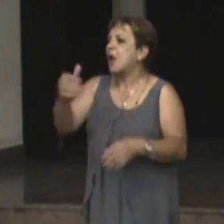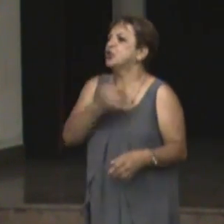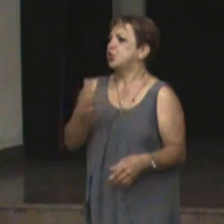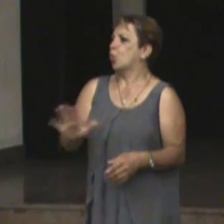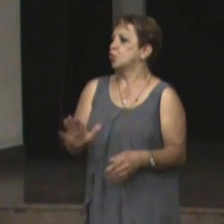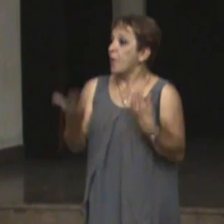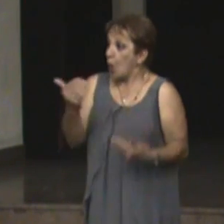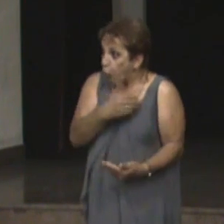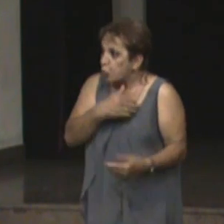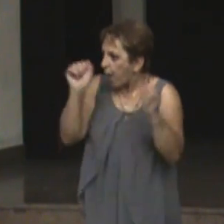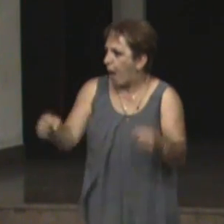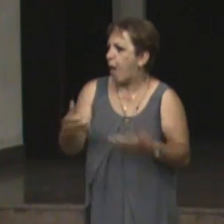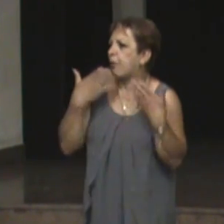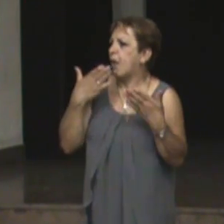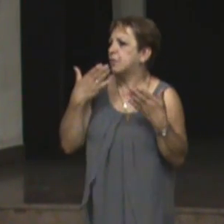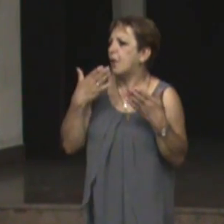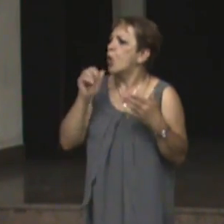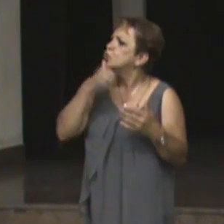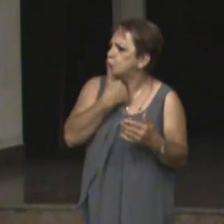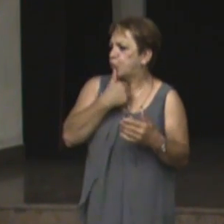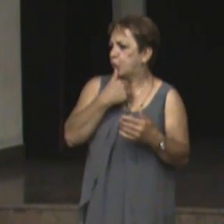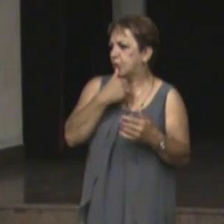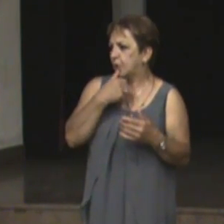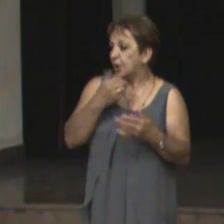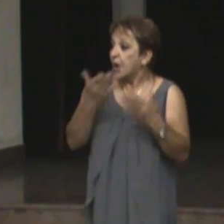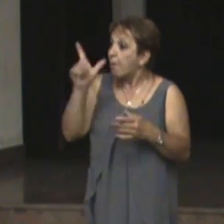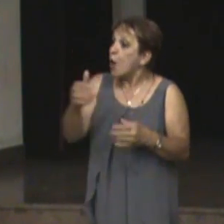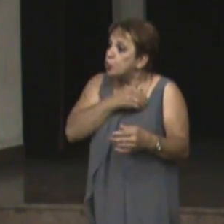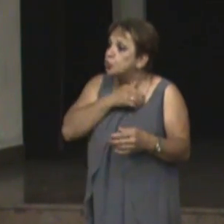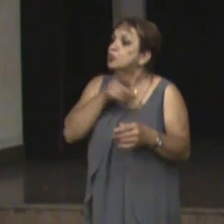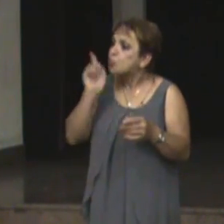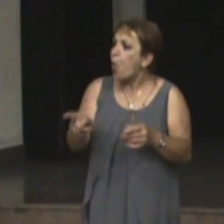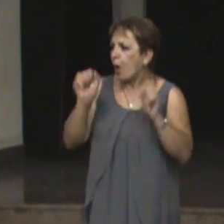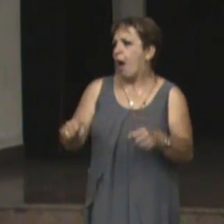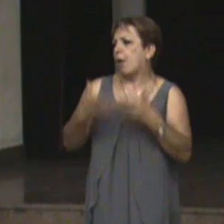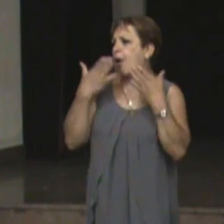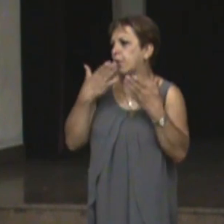չեն ուզում։ Parzapes ուզում են։ Որովհետև իրականում